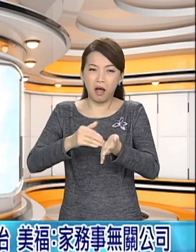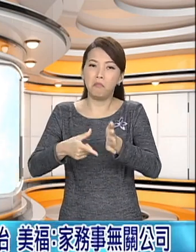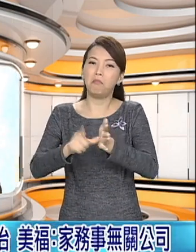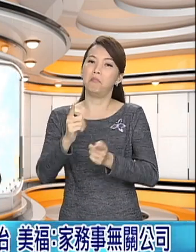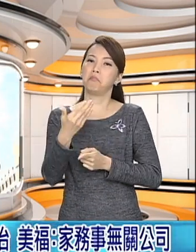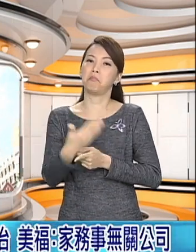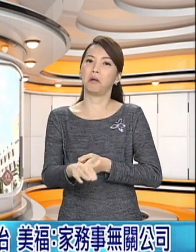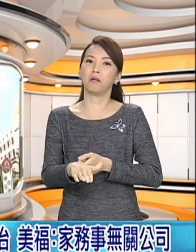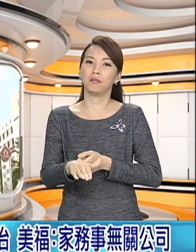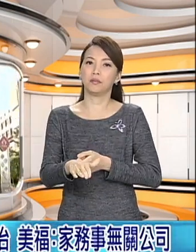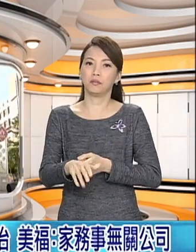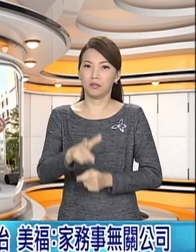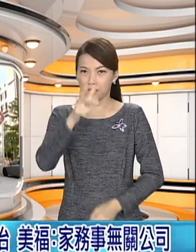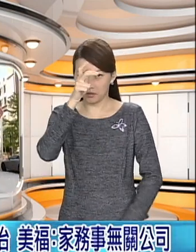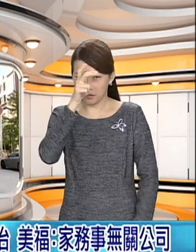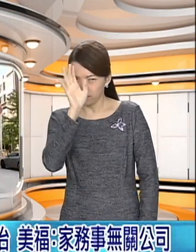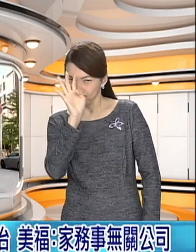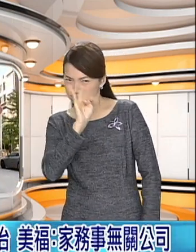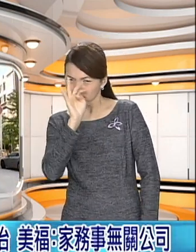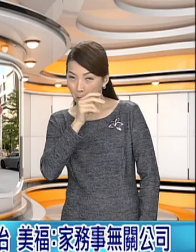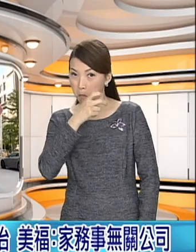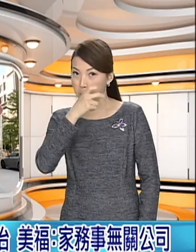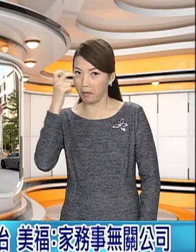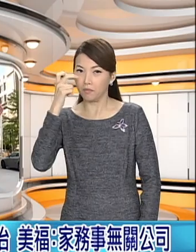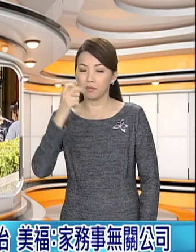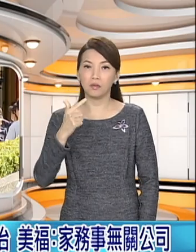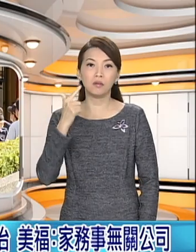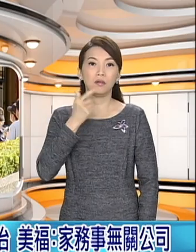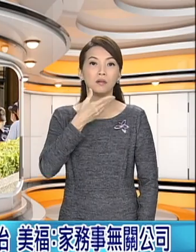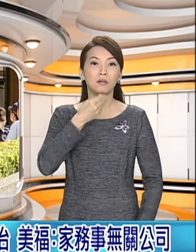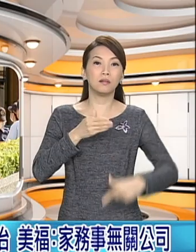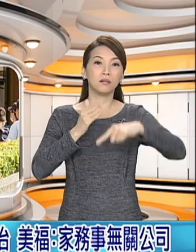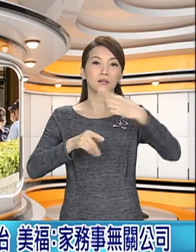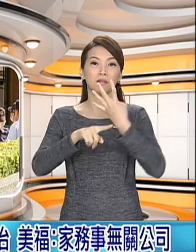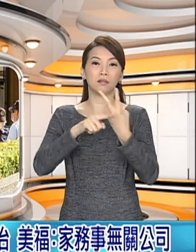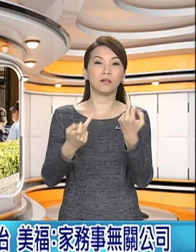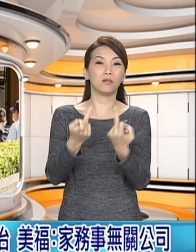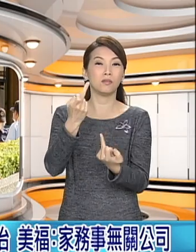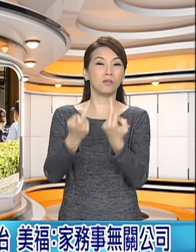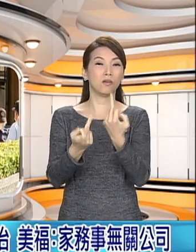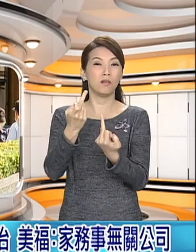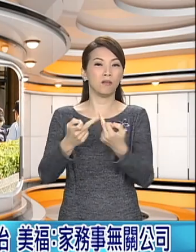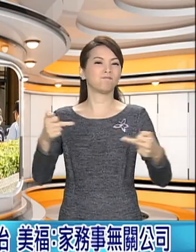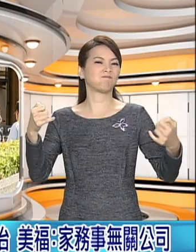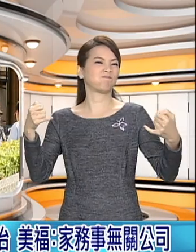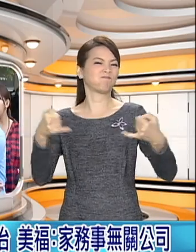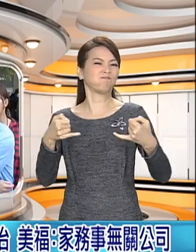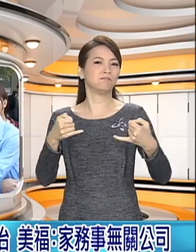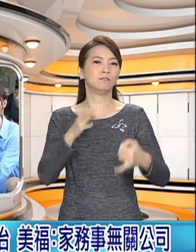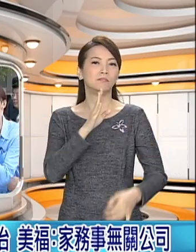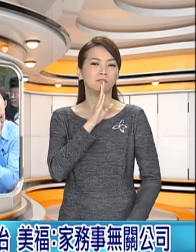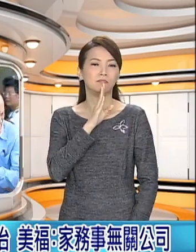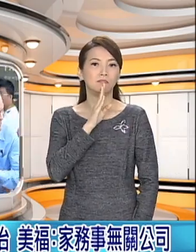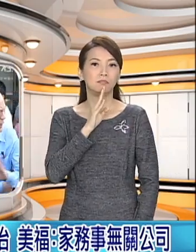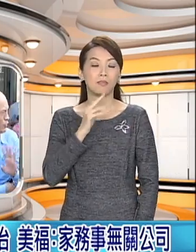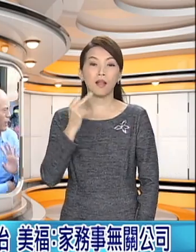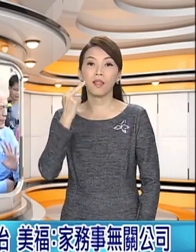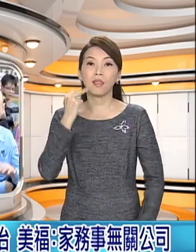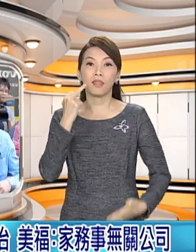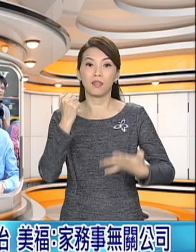治。警方调查发现是美孚企业兄弟戏强，老四开枪射杀